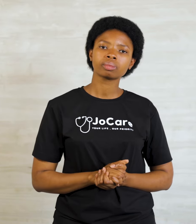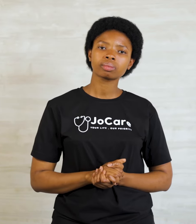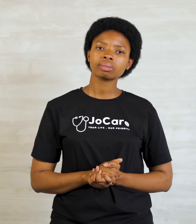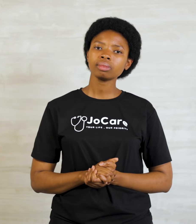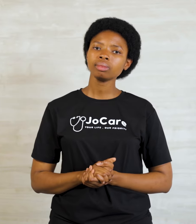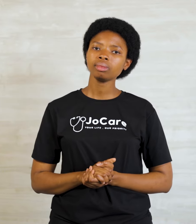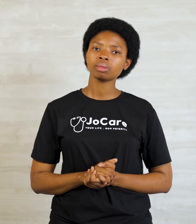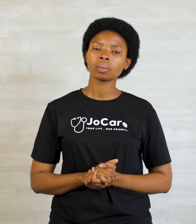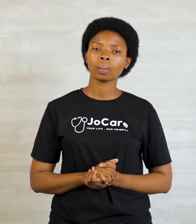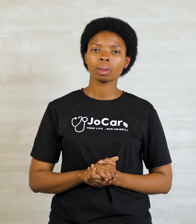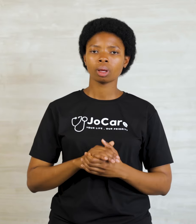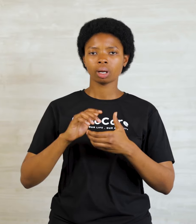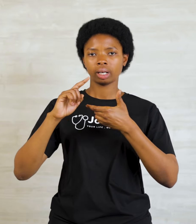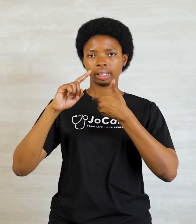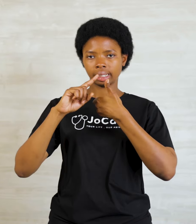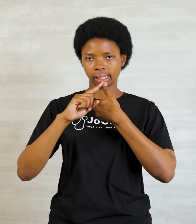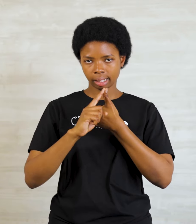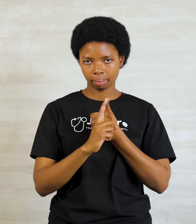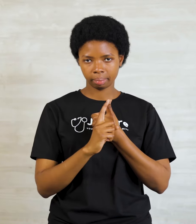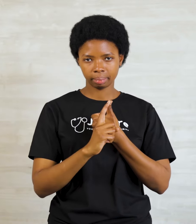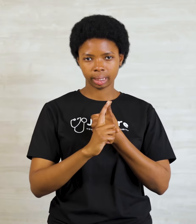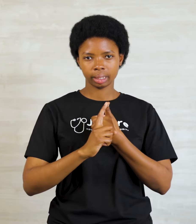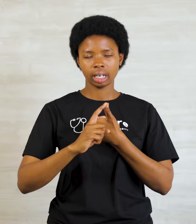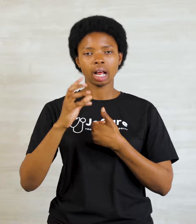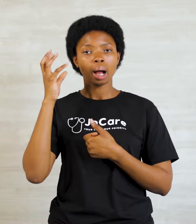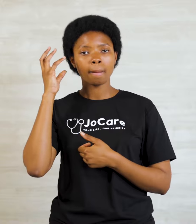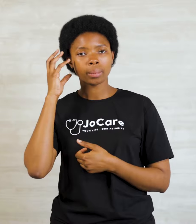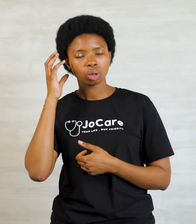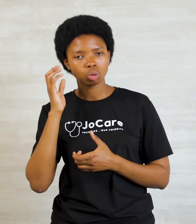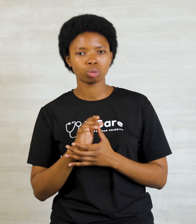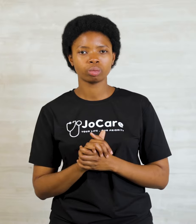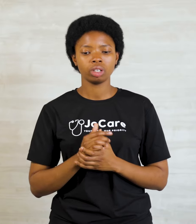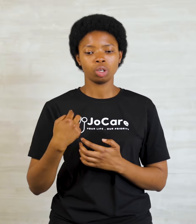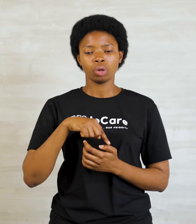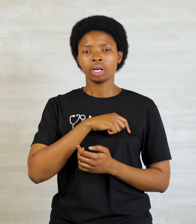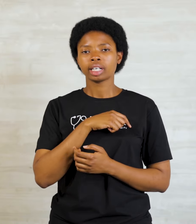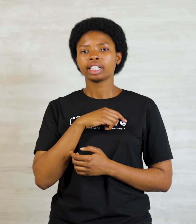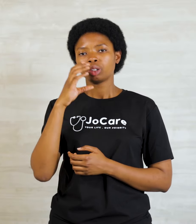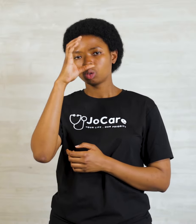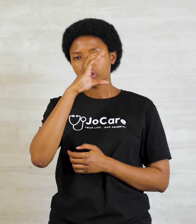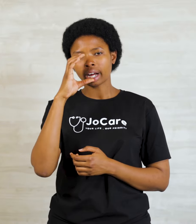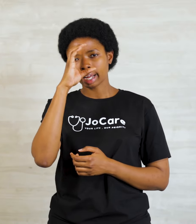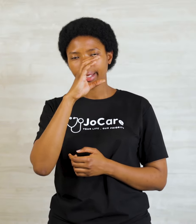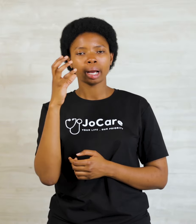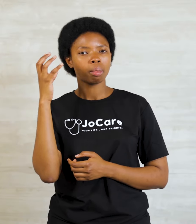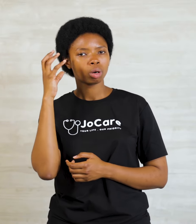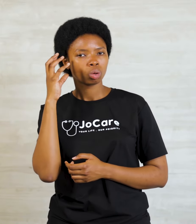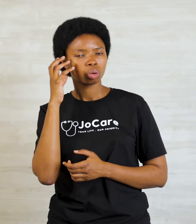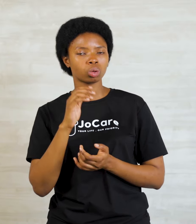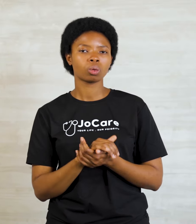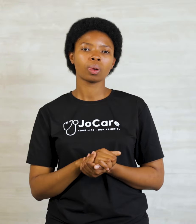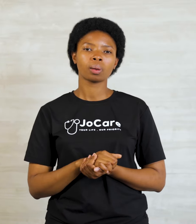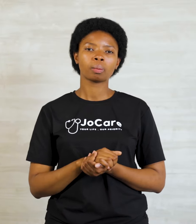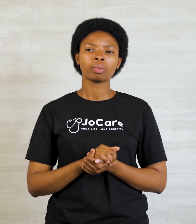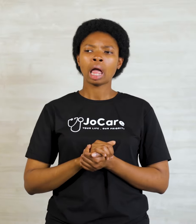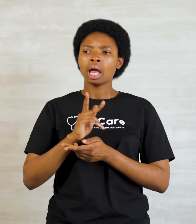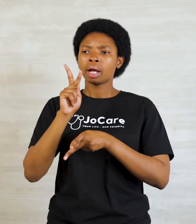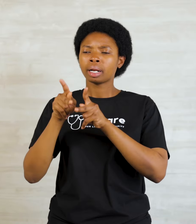ikintu cya mbere ni amakuru yego amakuru tuyashake kandi